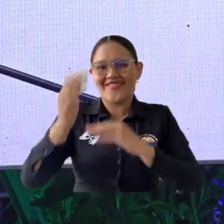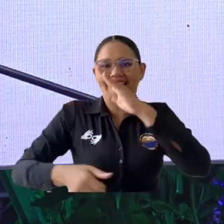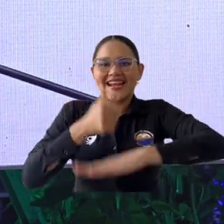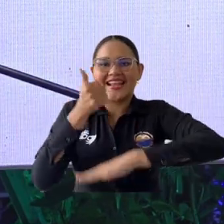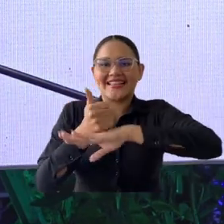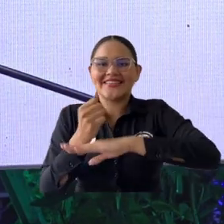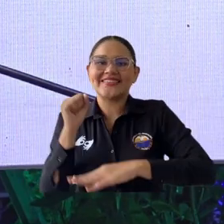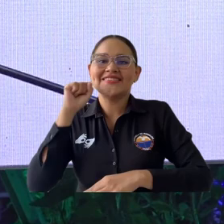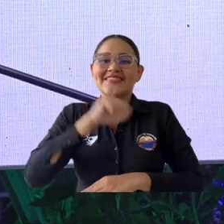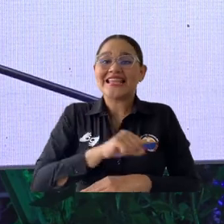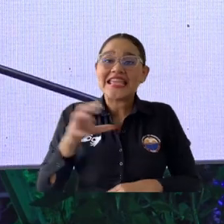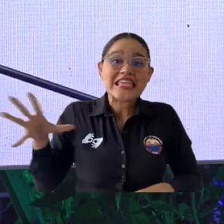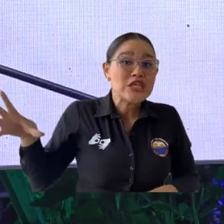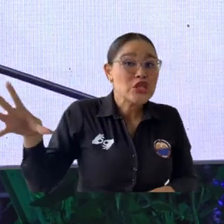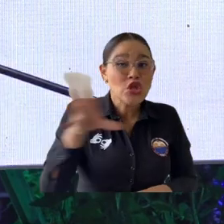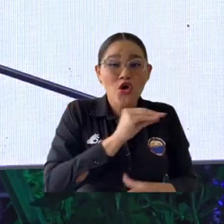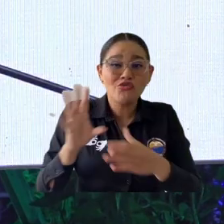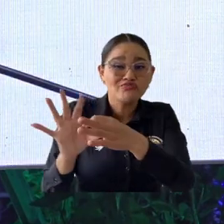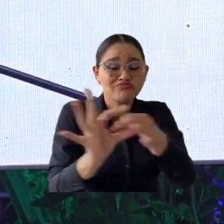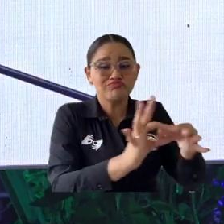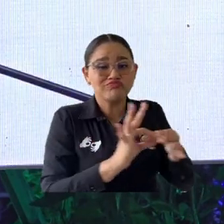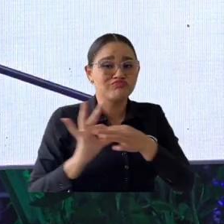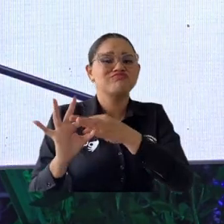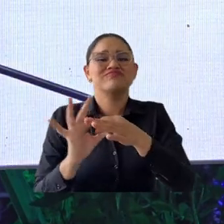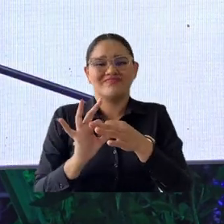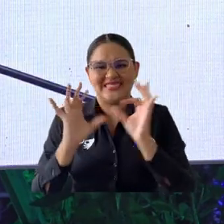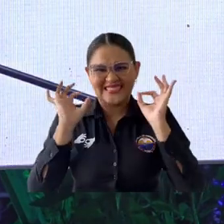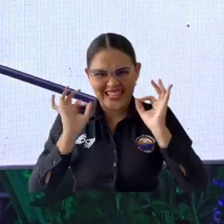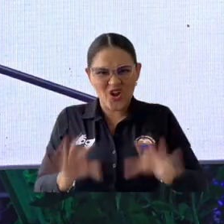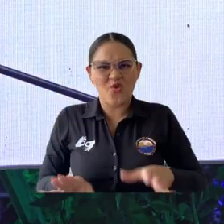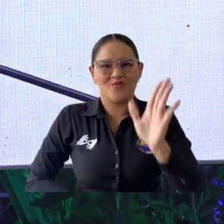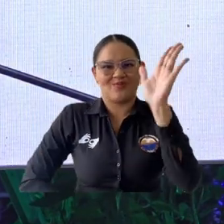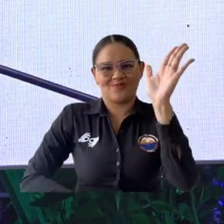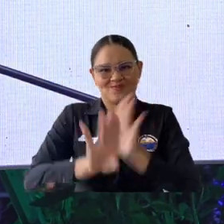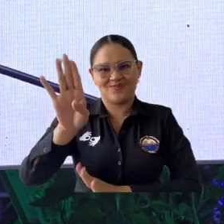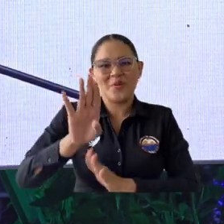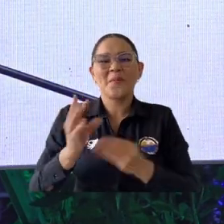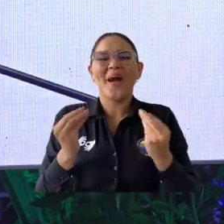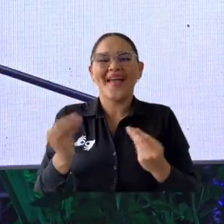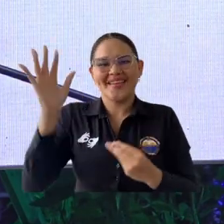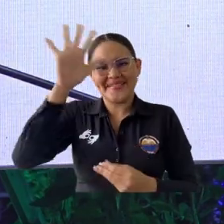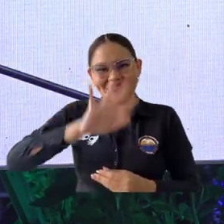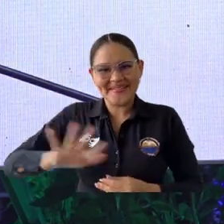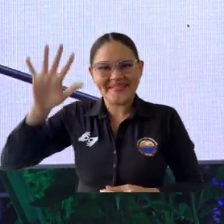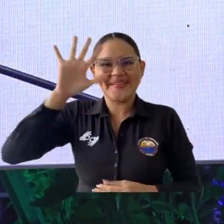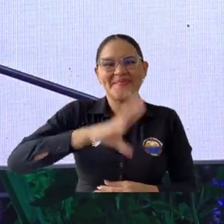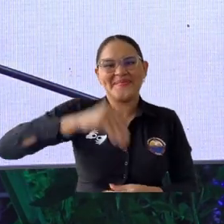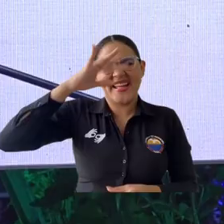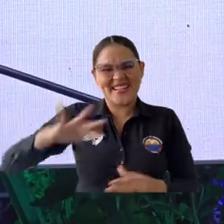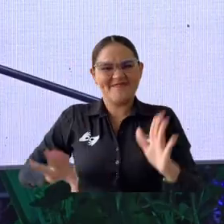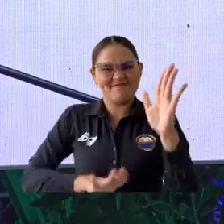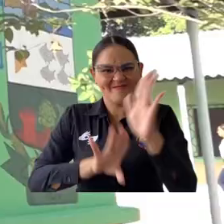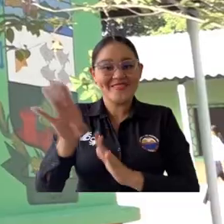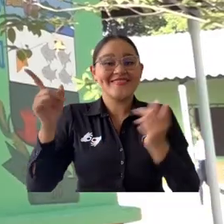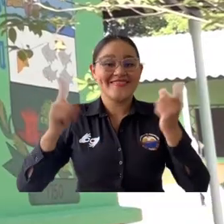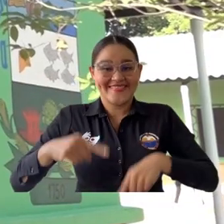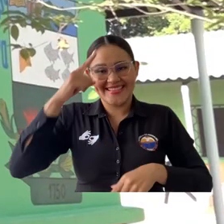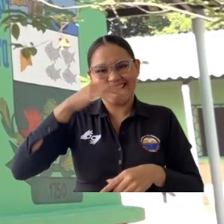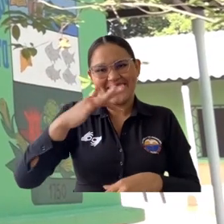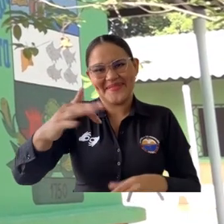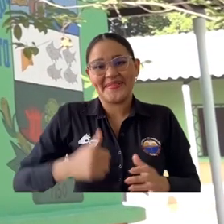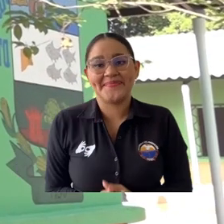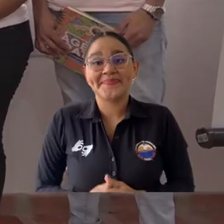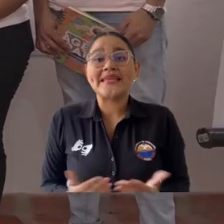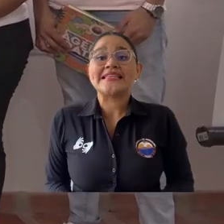seguros que vamos en cabeza del rector y de todos los que la componen en buena hora a llegar lejos en beneficio del departamento y la